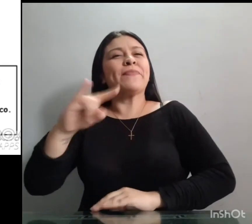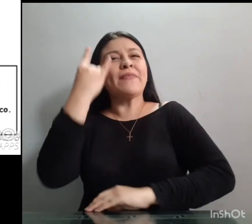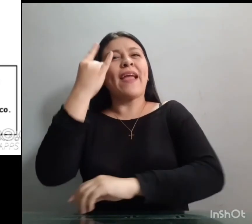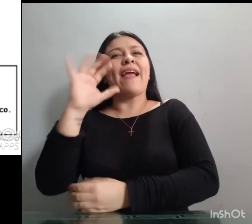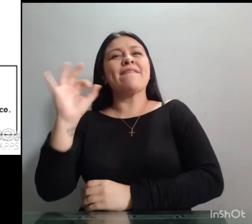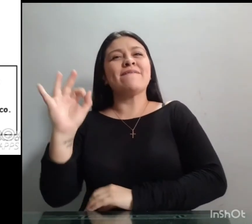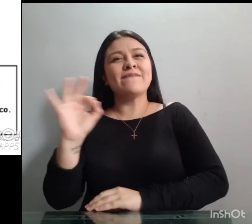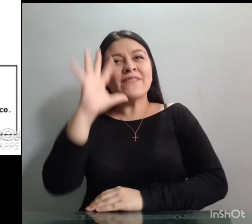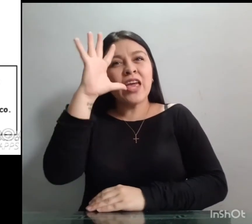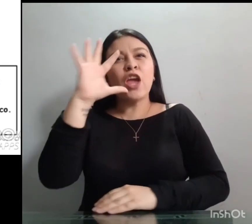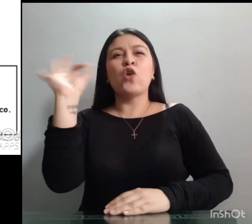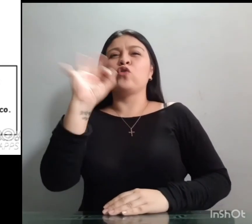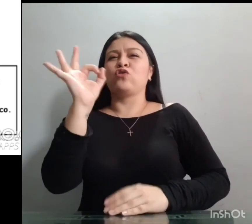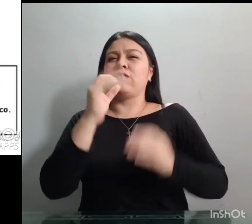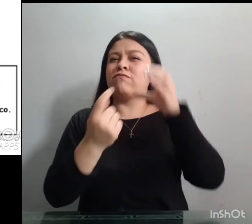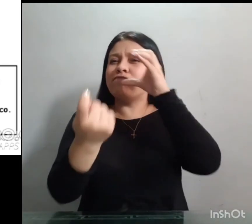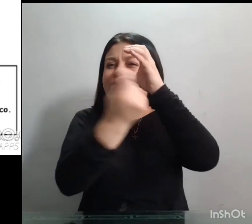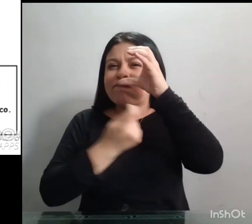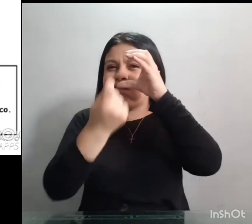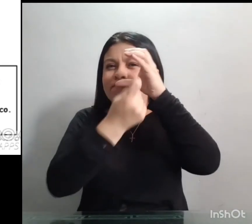o una bacteria